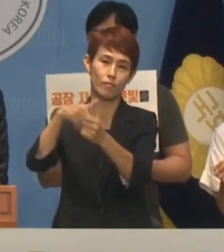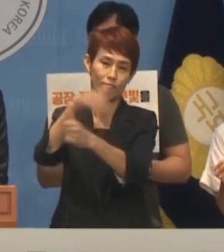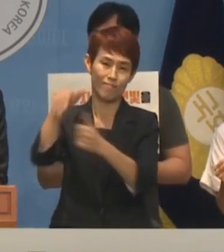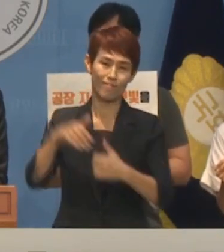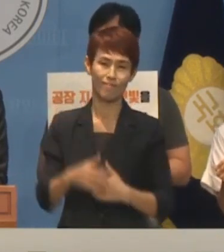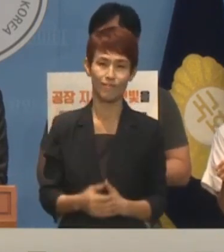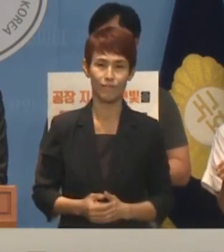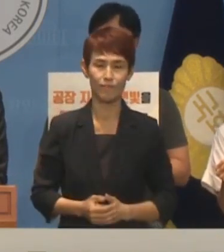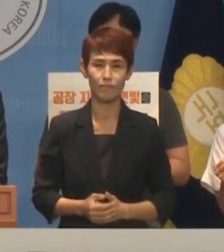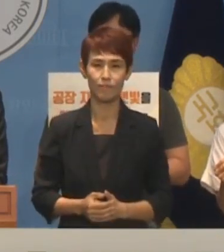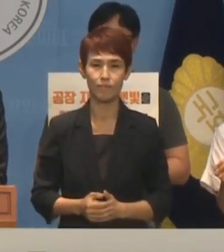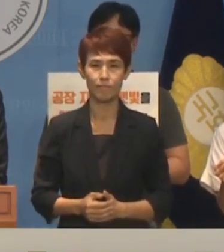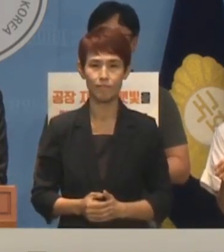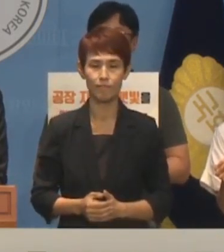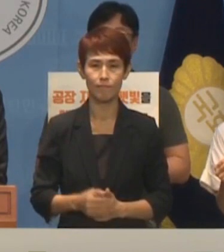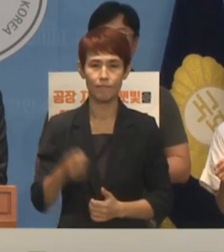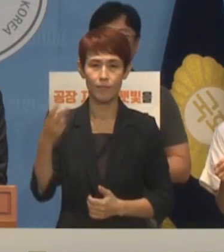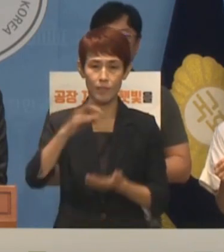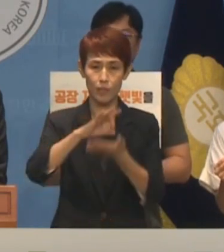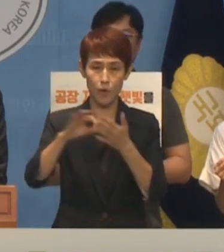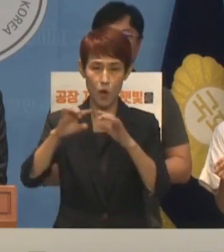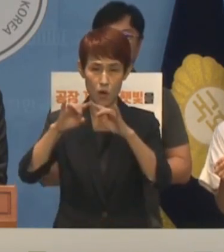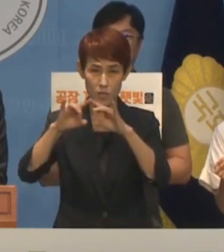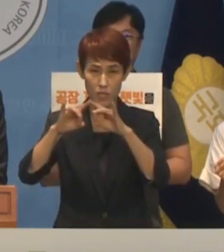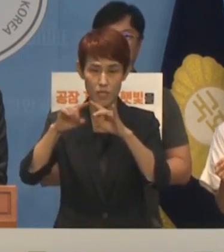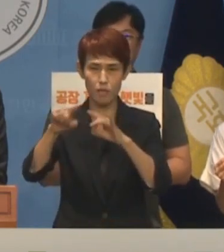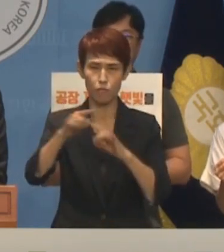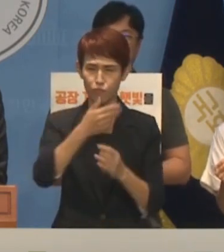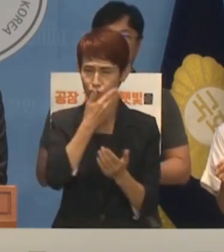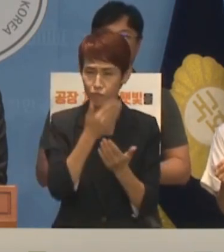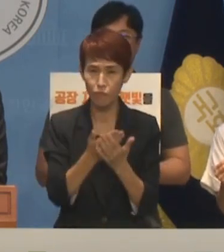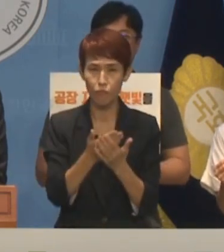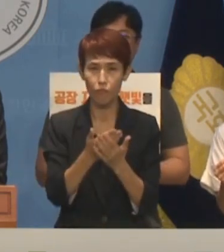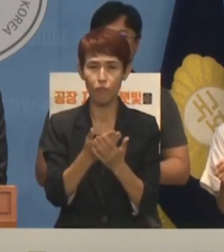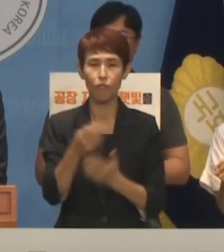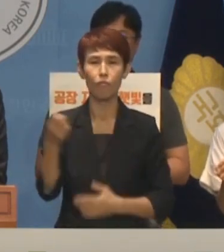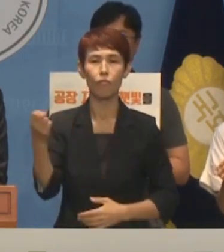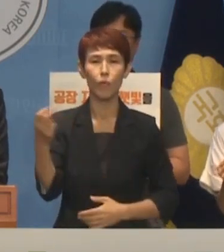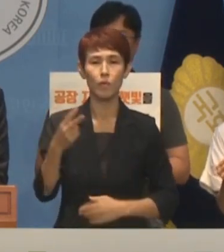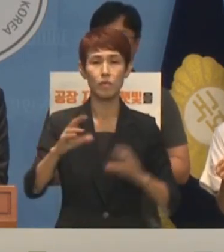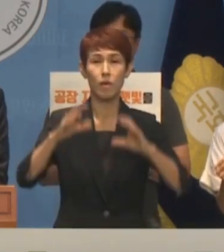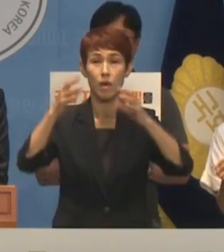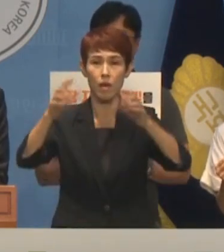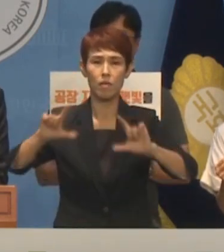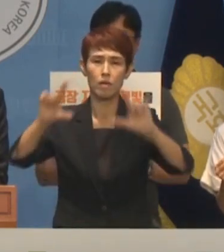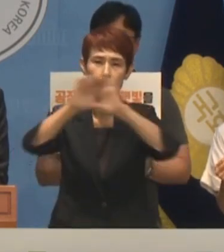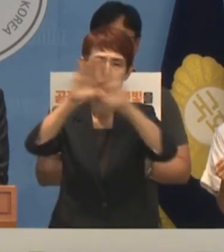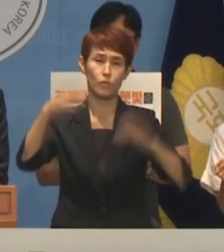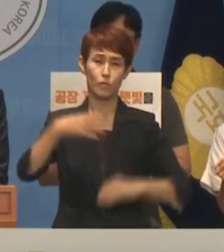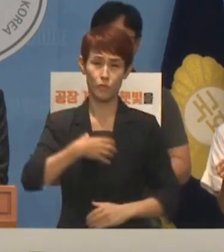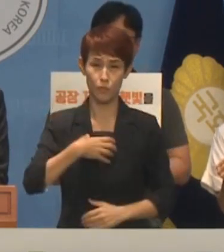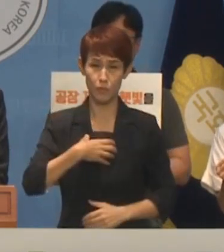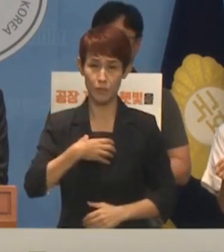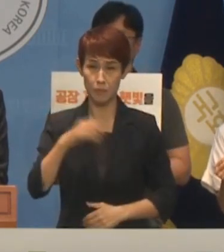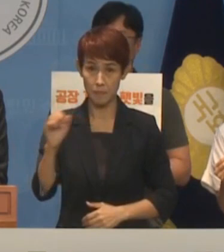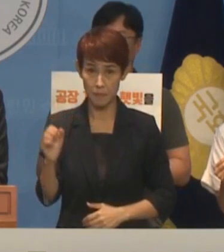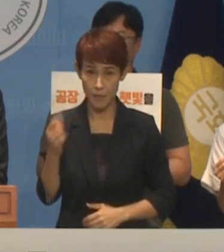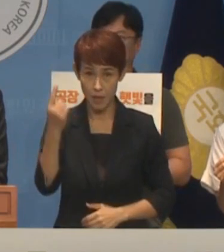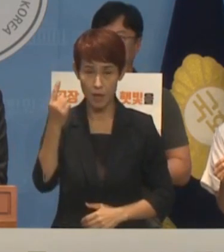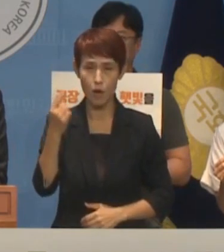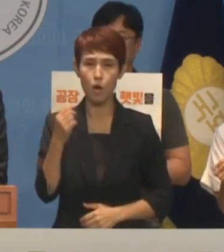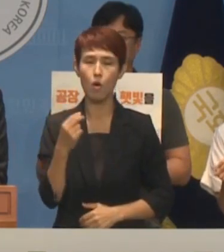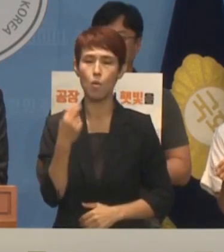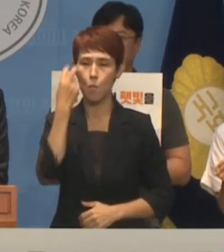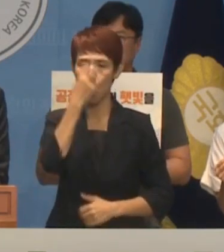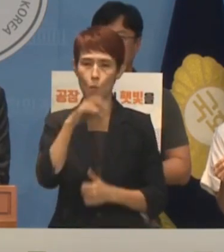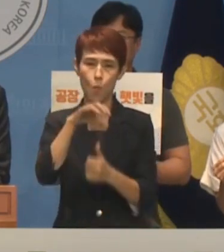탄소국경제도와 아리백이 새로운 무역장벽으로 작용하고 전 세계는 기후위기를 계기로 보호무역